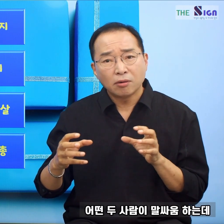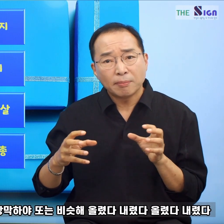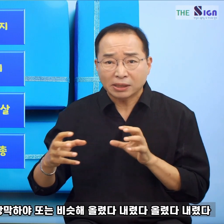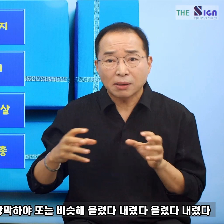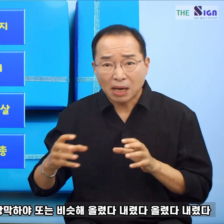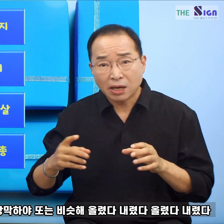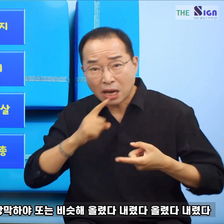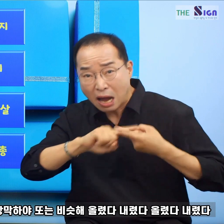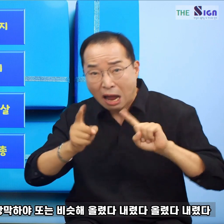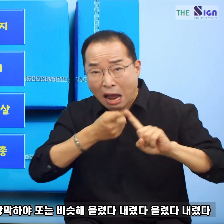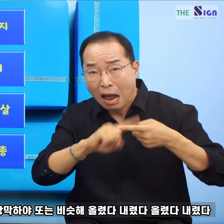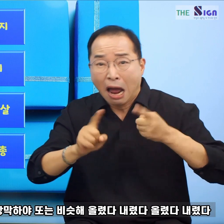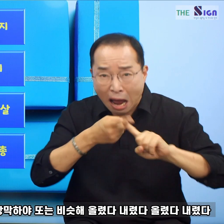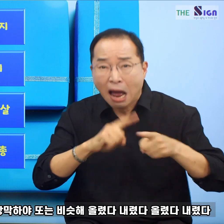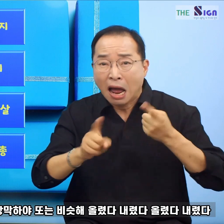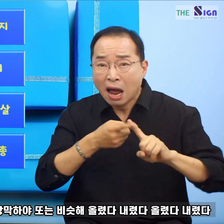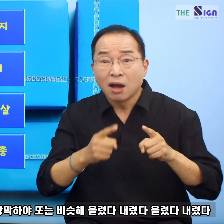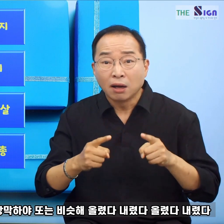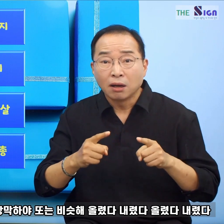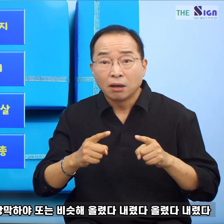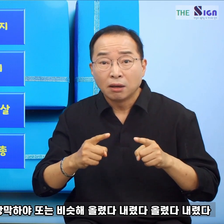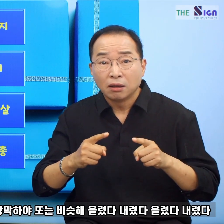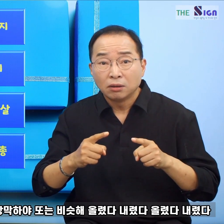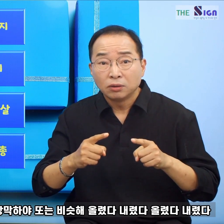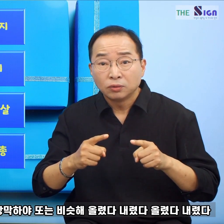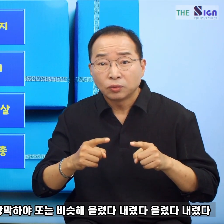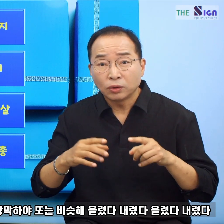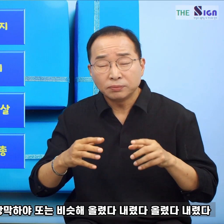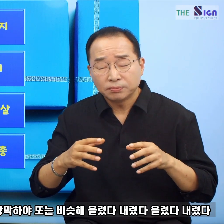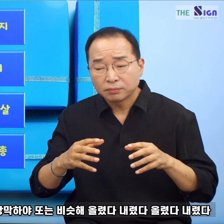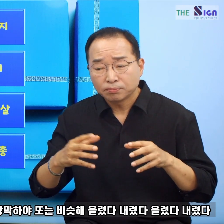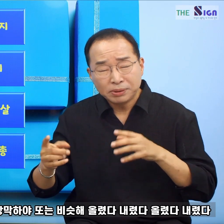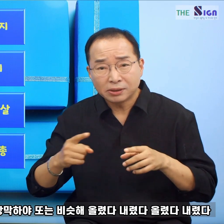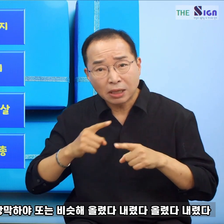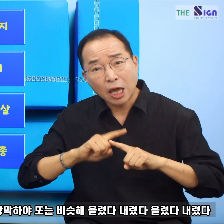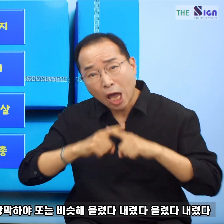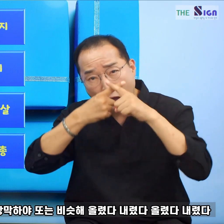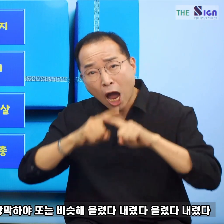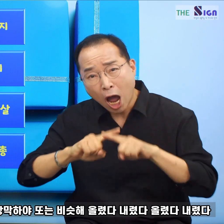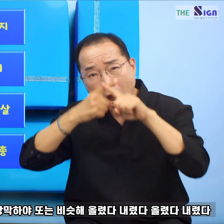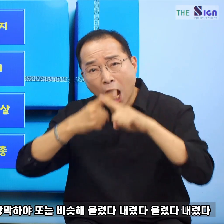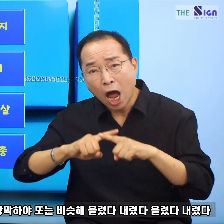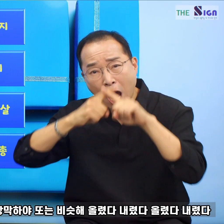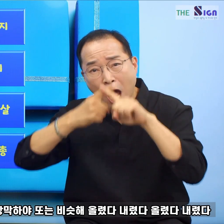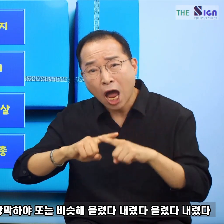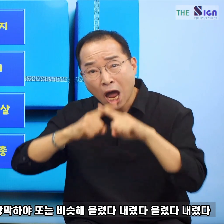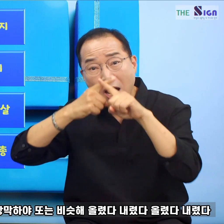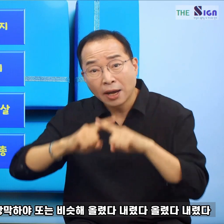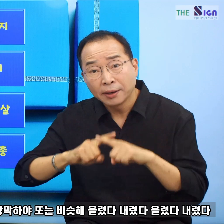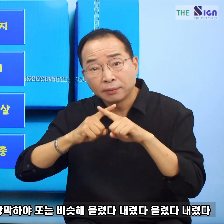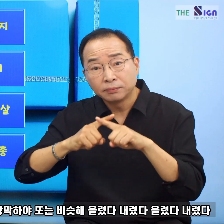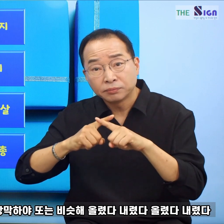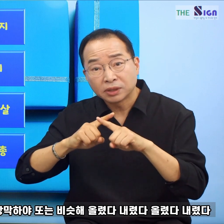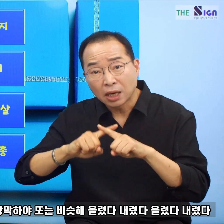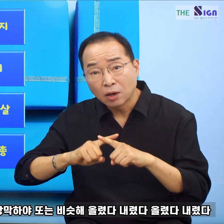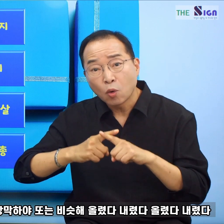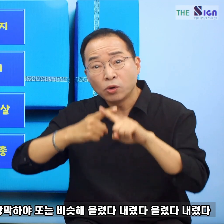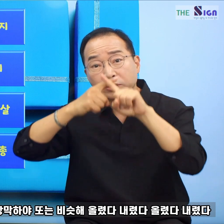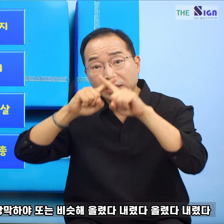막상막하야 또는 비슷해 자, 올렸다